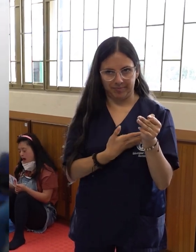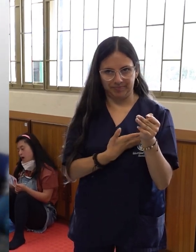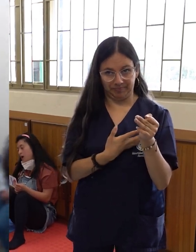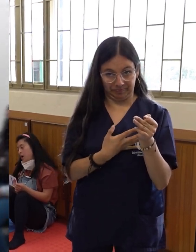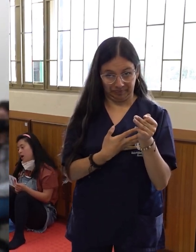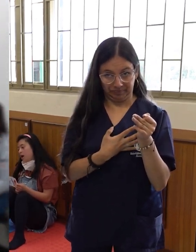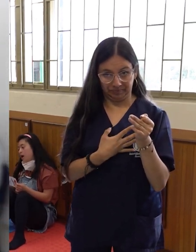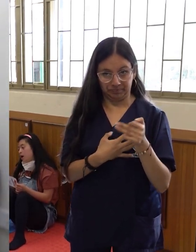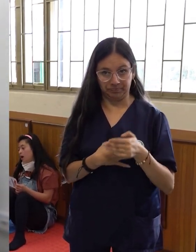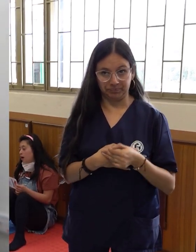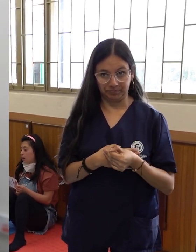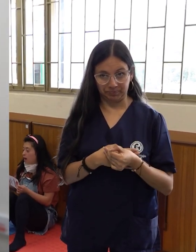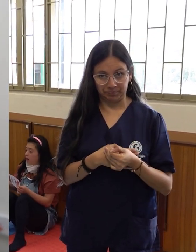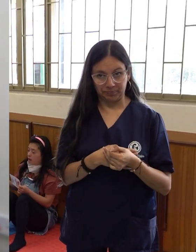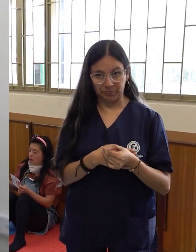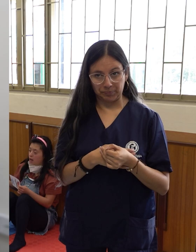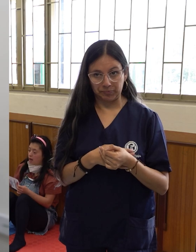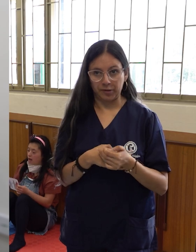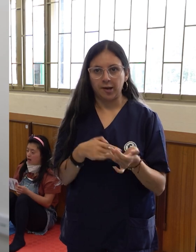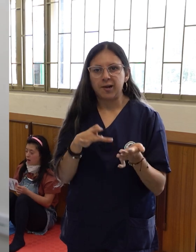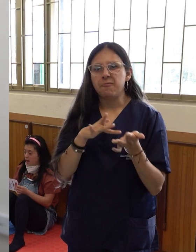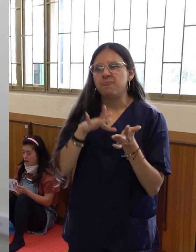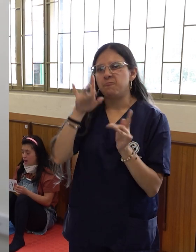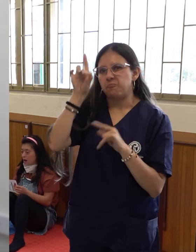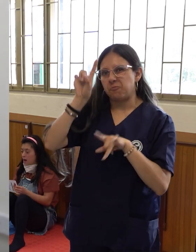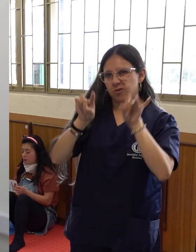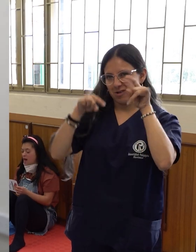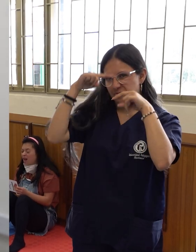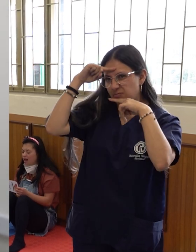alcancen mayores niveles de independencia.